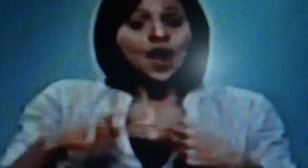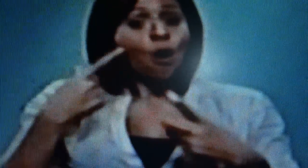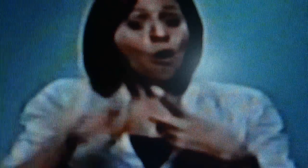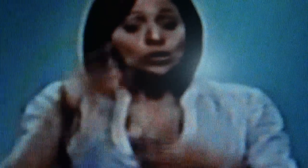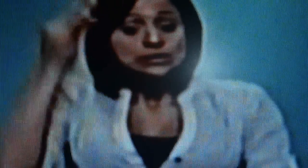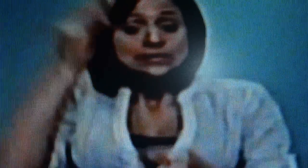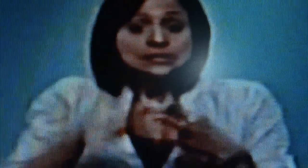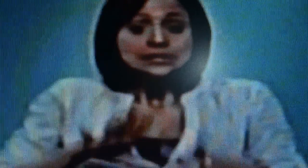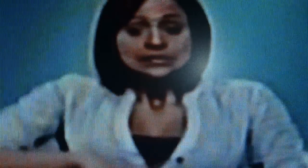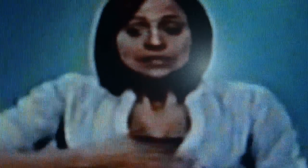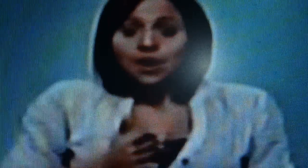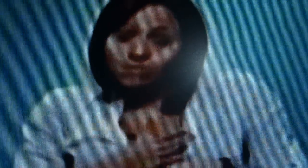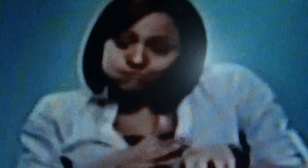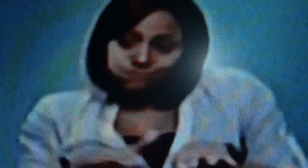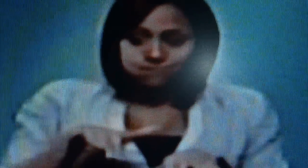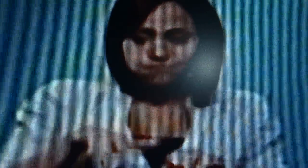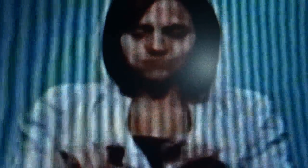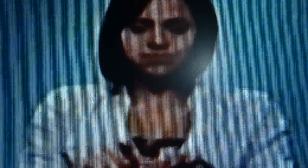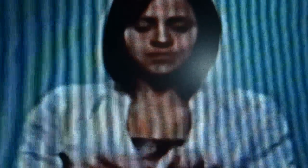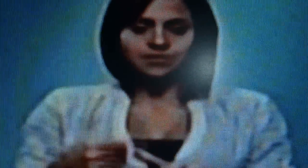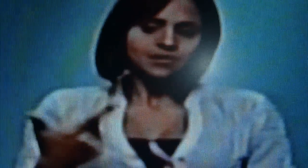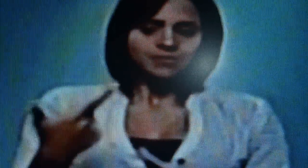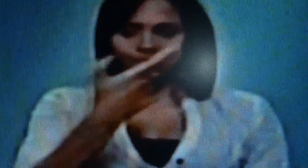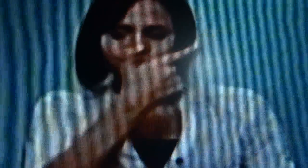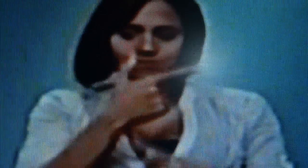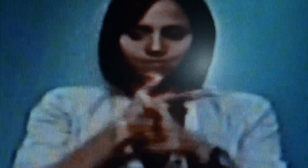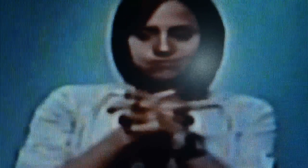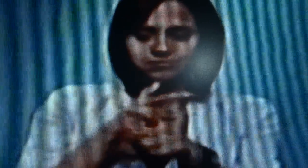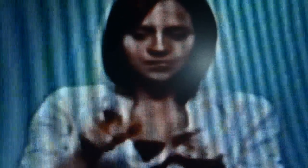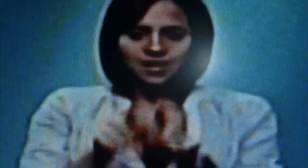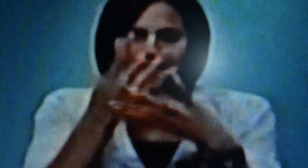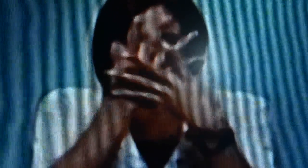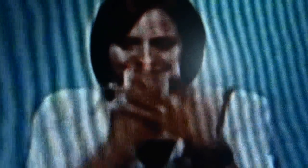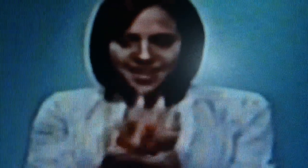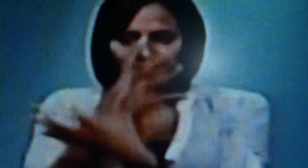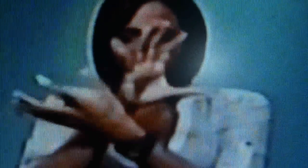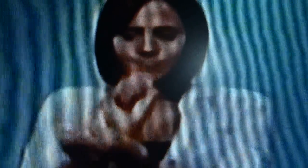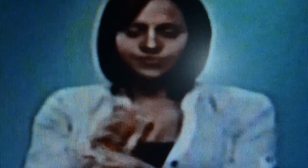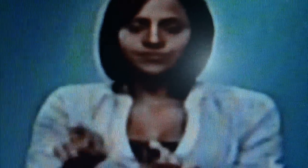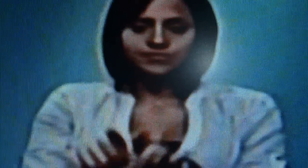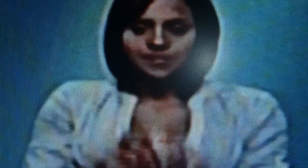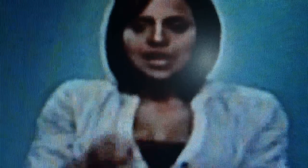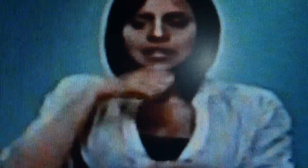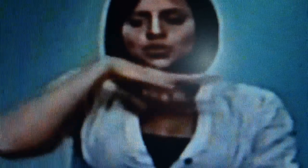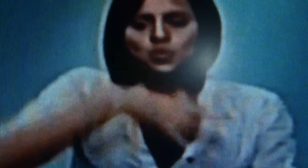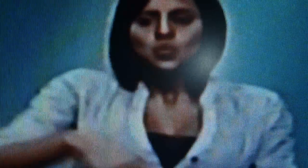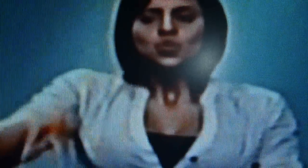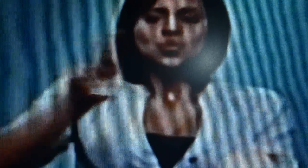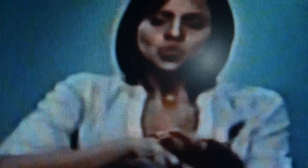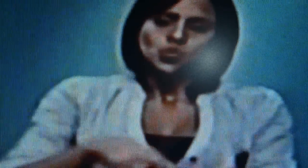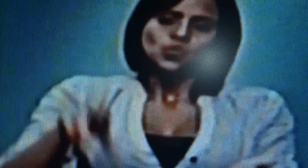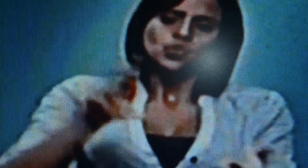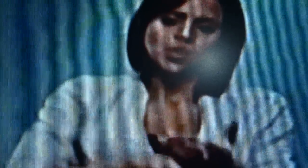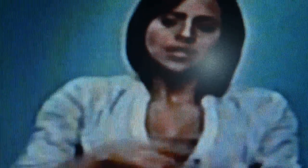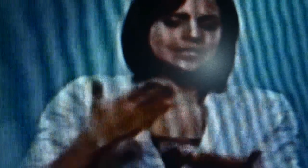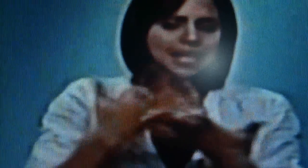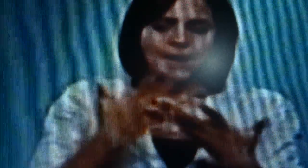y pudieron esquivar las balas que rozaron paredes y rejas del conjunto residencial. La historia se repite cada vez que hay conflictos en la